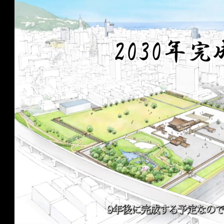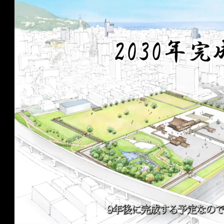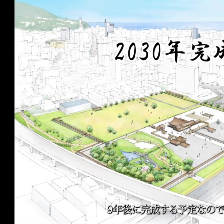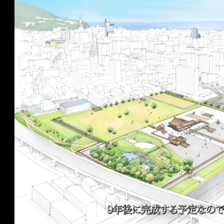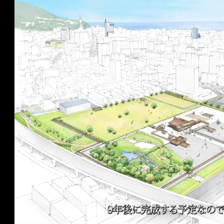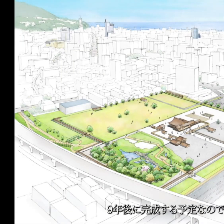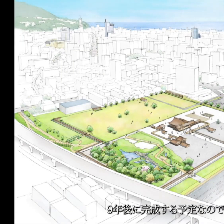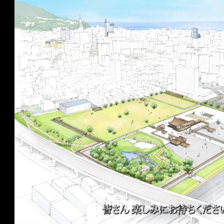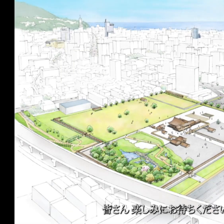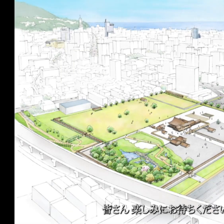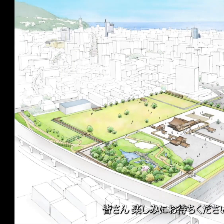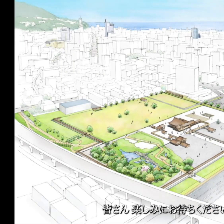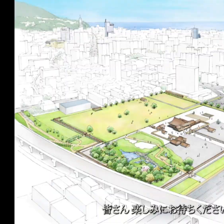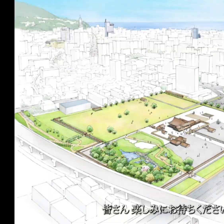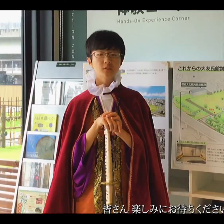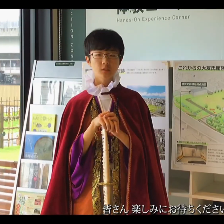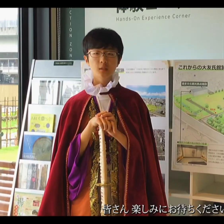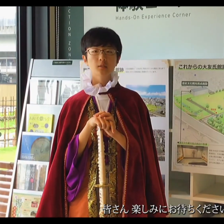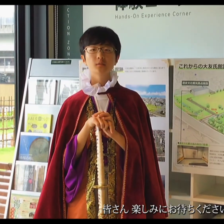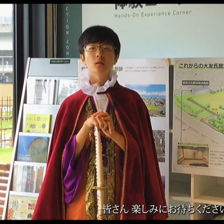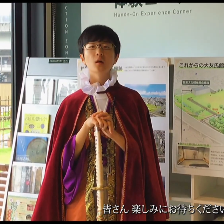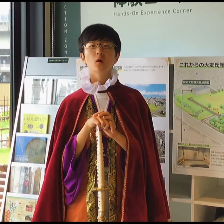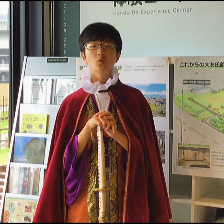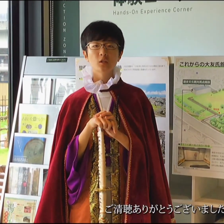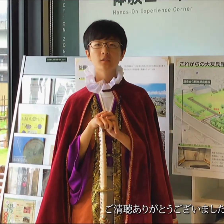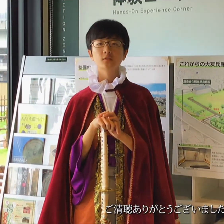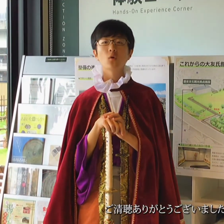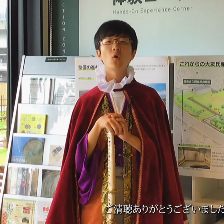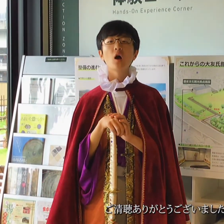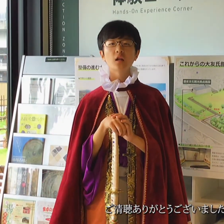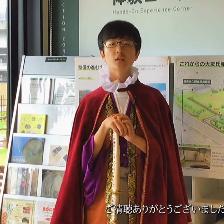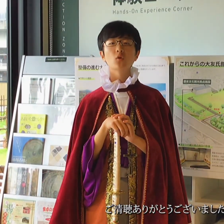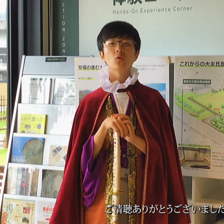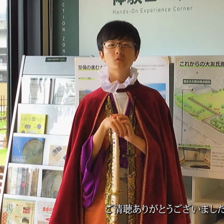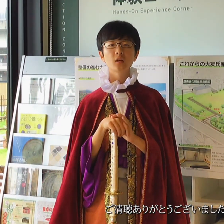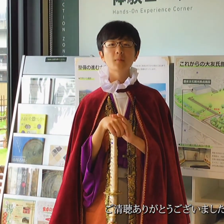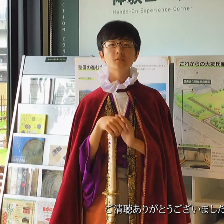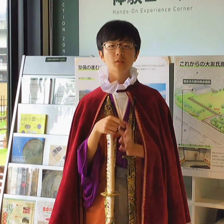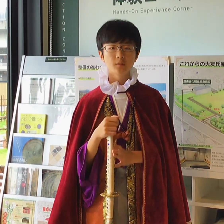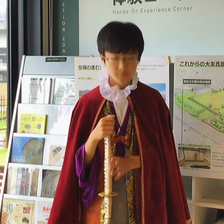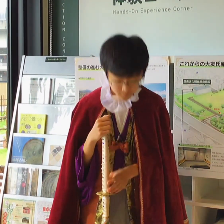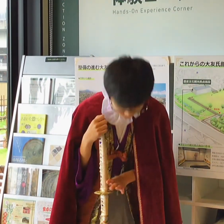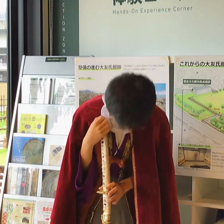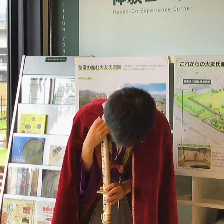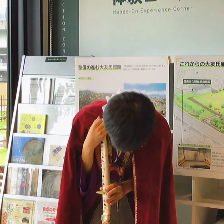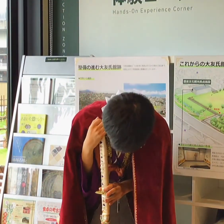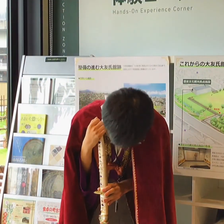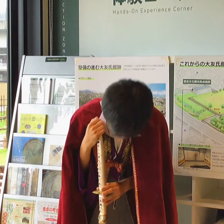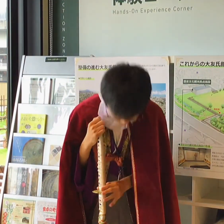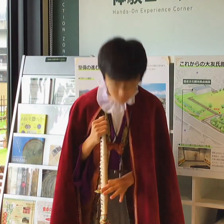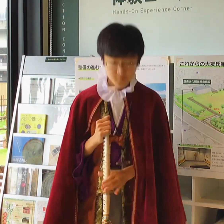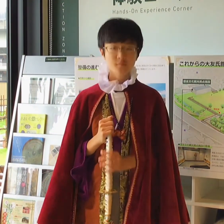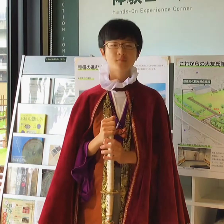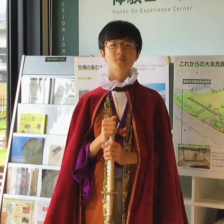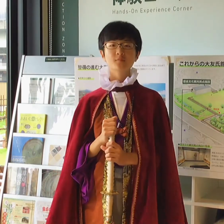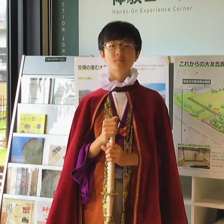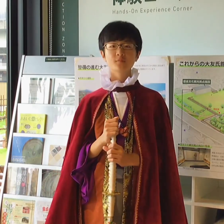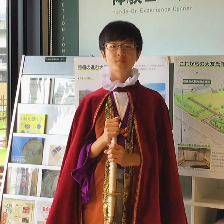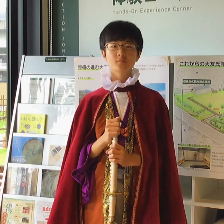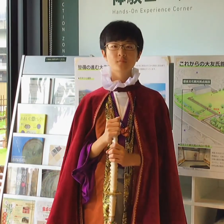成する予定なので、皆さん楽しみにお待ちください。ご清聴ありがとうございました。